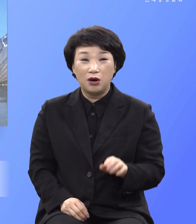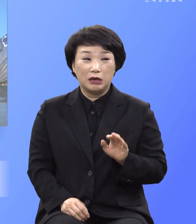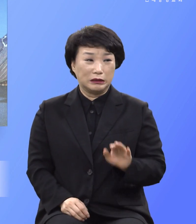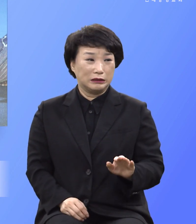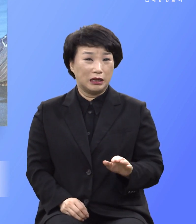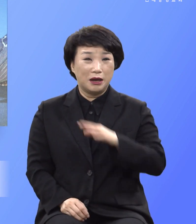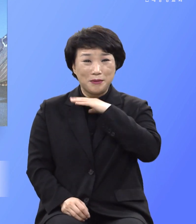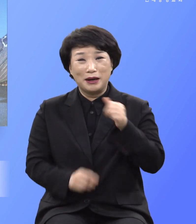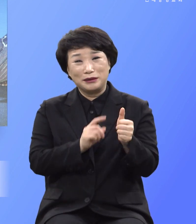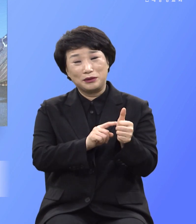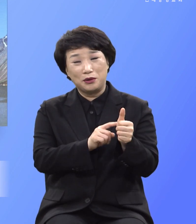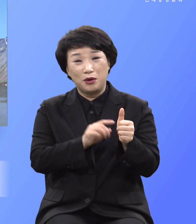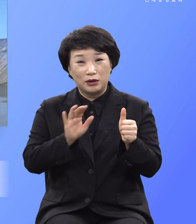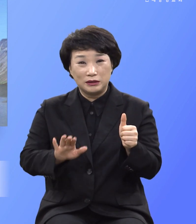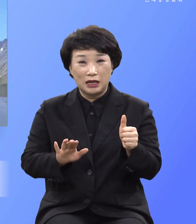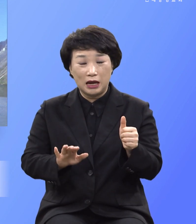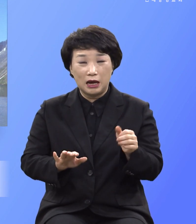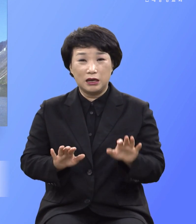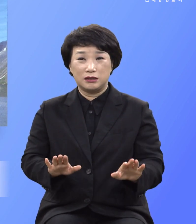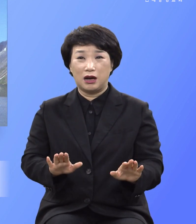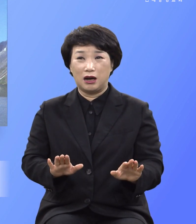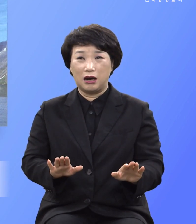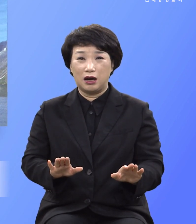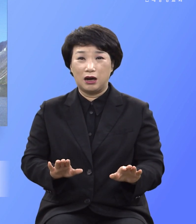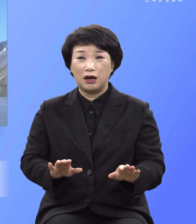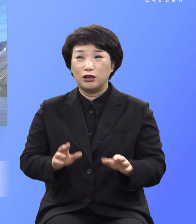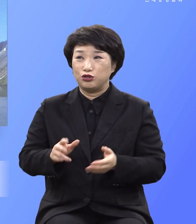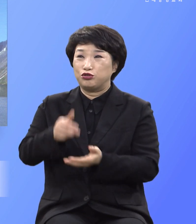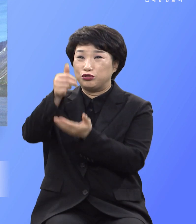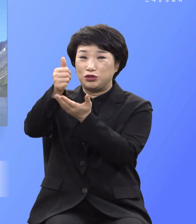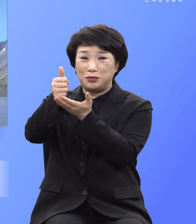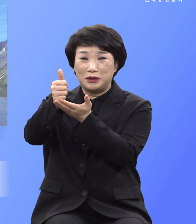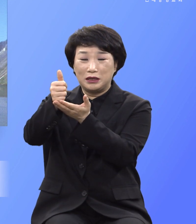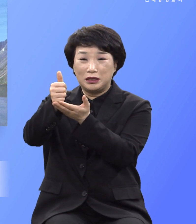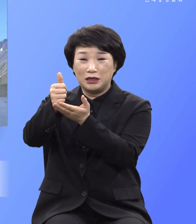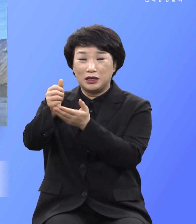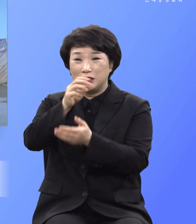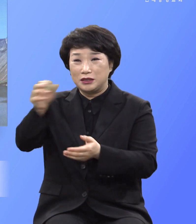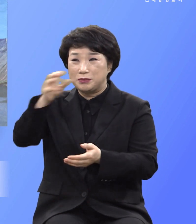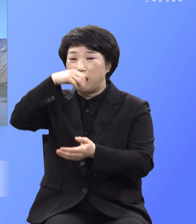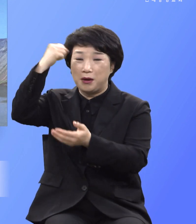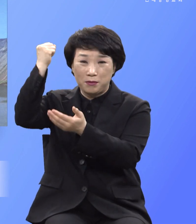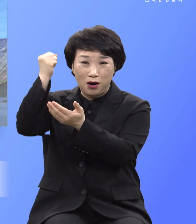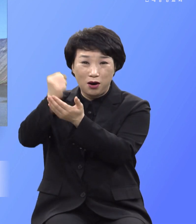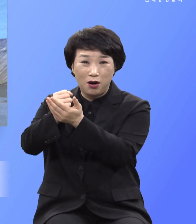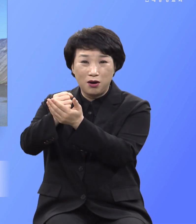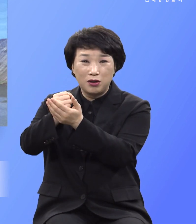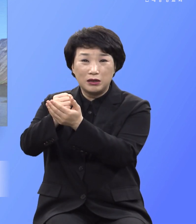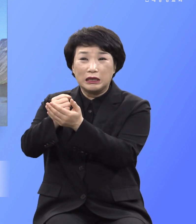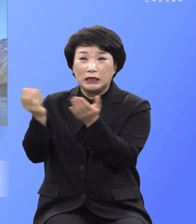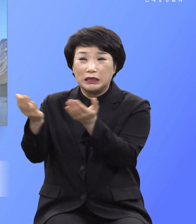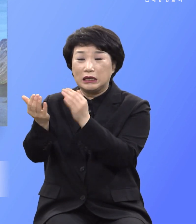그러나 막상 우리 주님이 십자가라는 중대사를 놓고